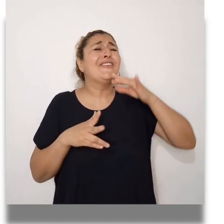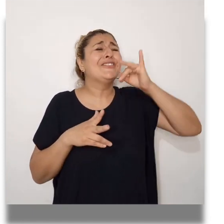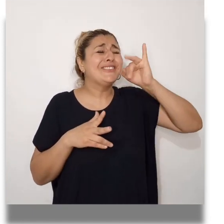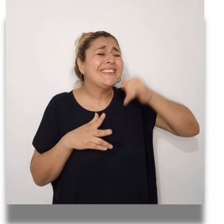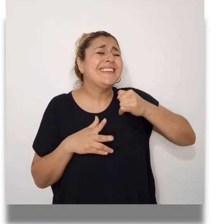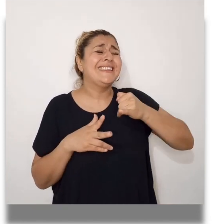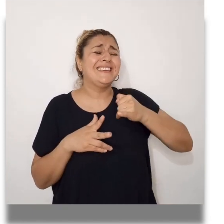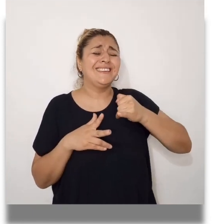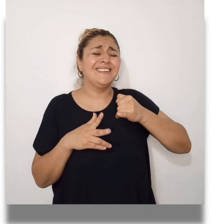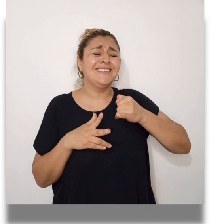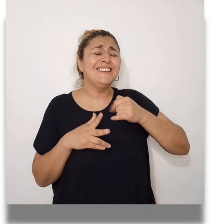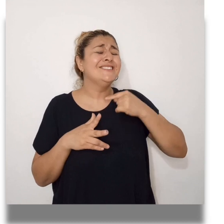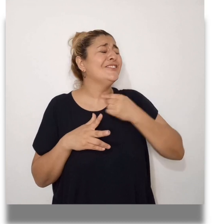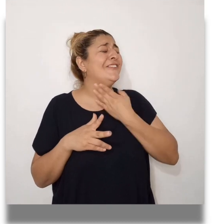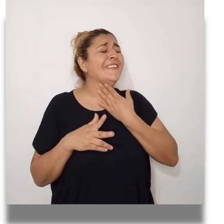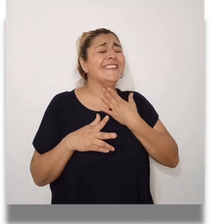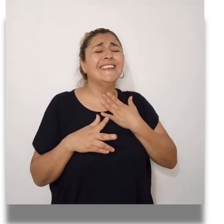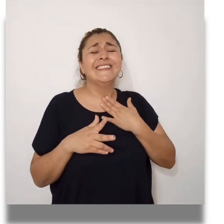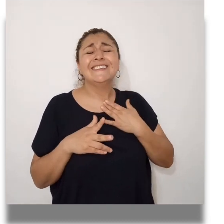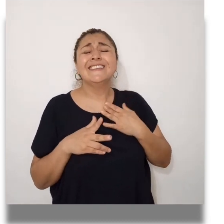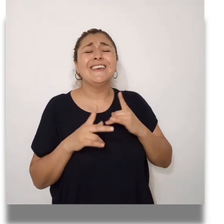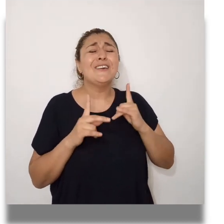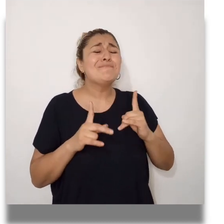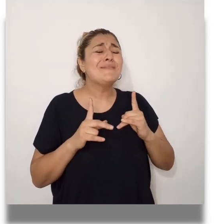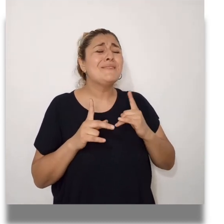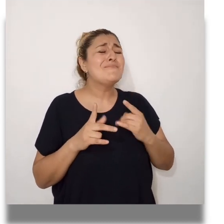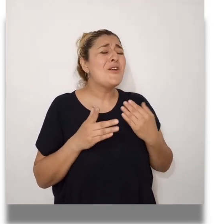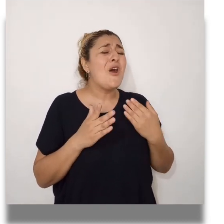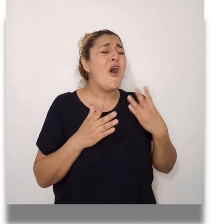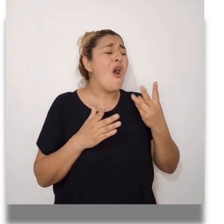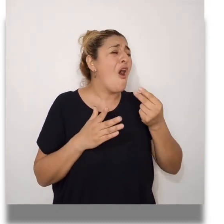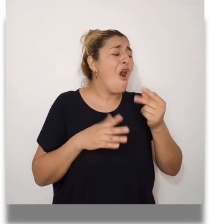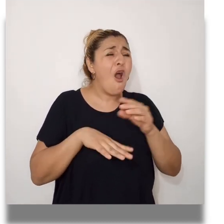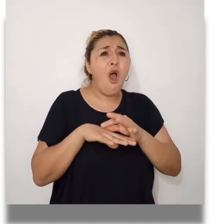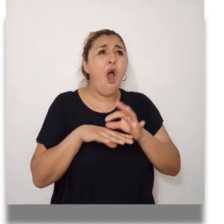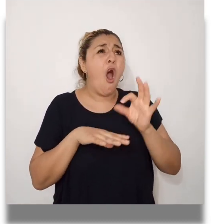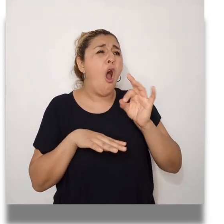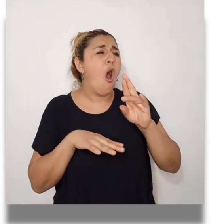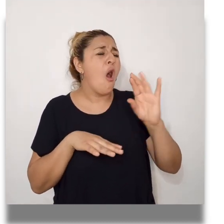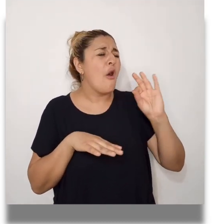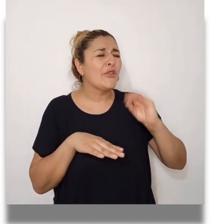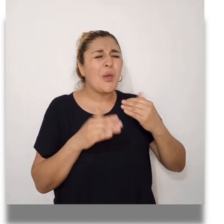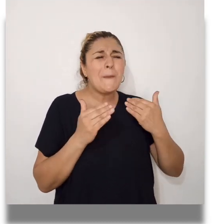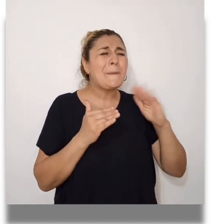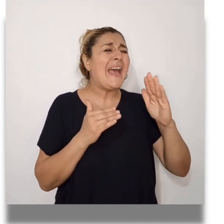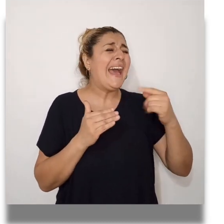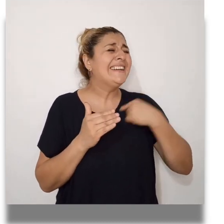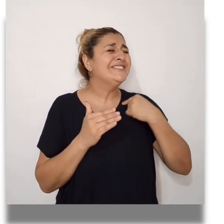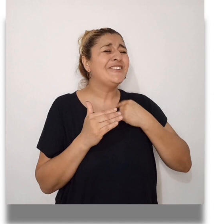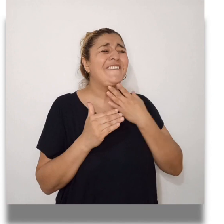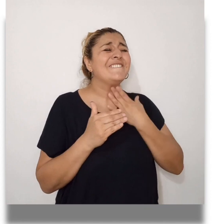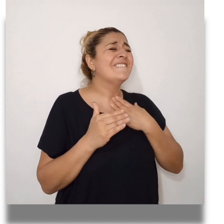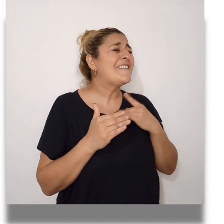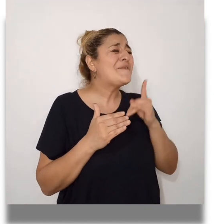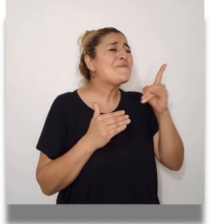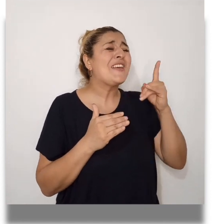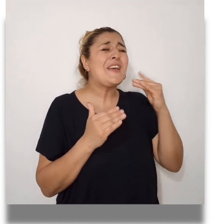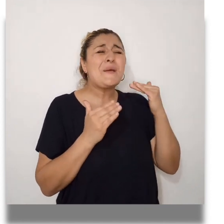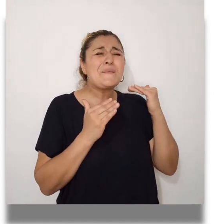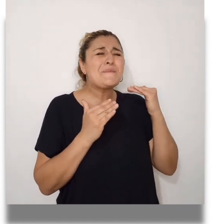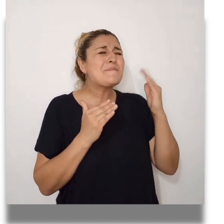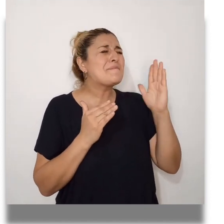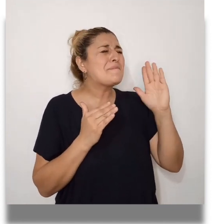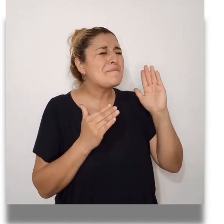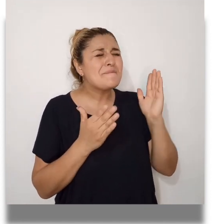l'or. Yo la deseo más que el oro. Afin de marcher dans ta crainte. Para caminar en tu temor. À toi seul